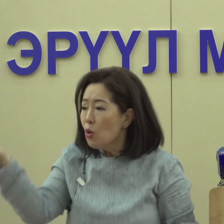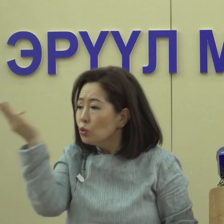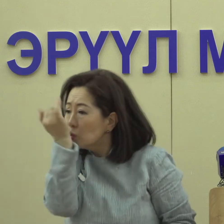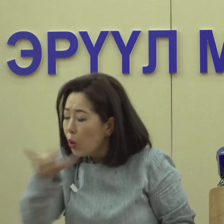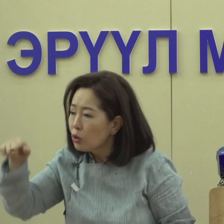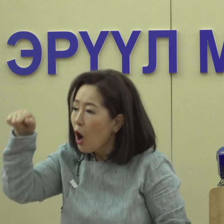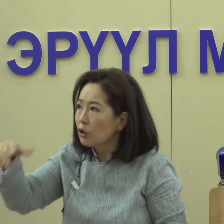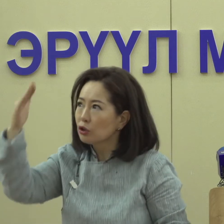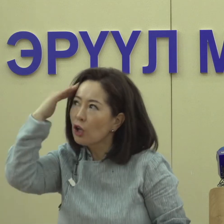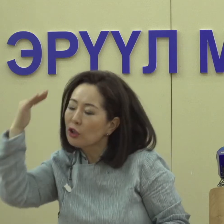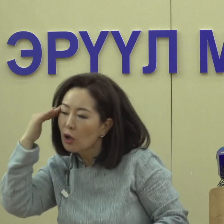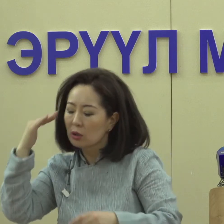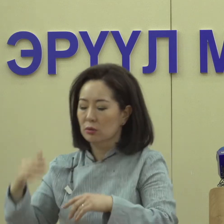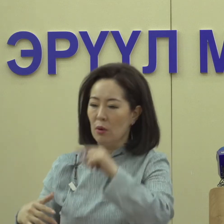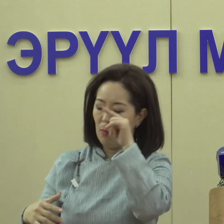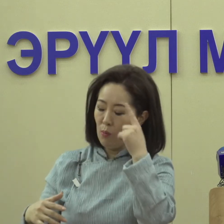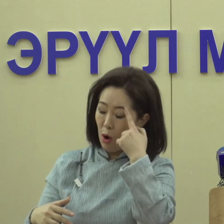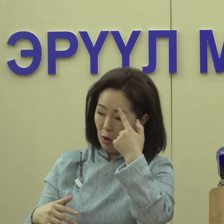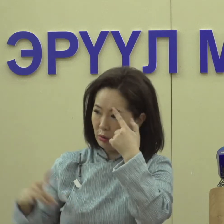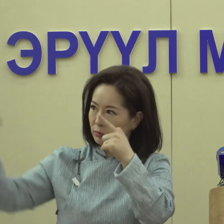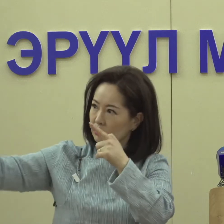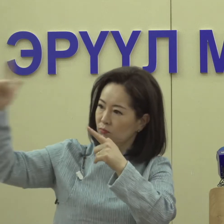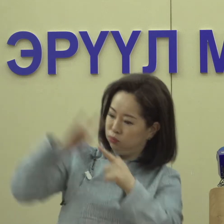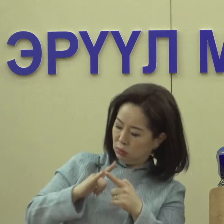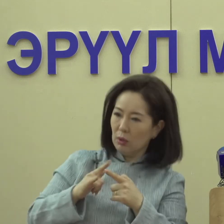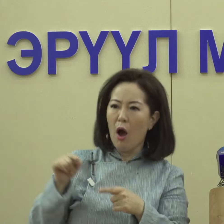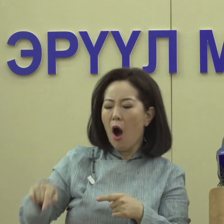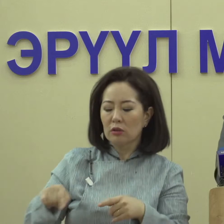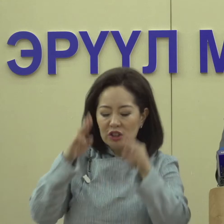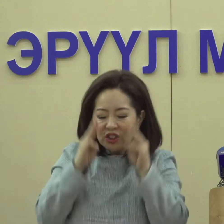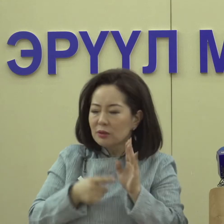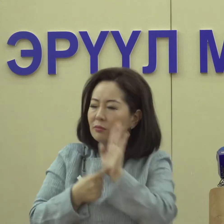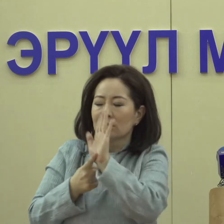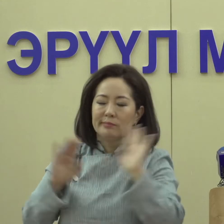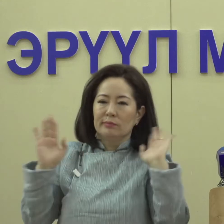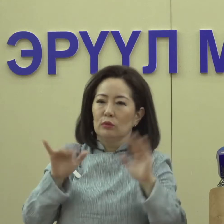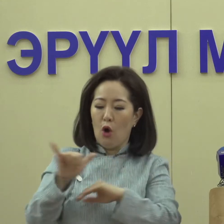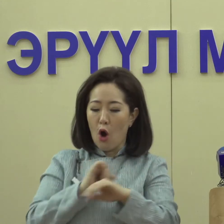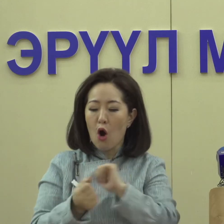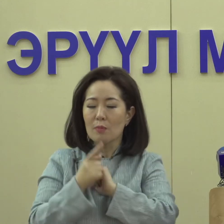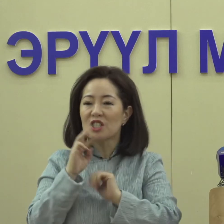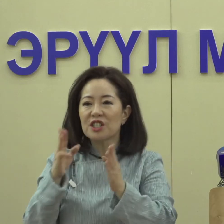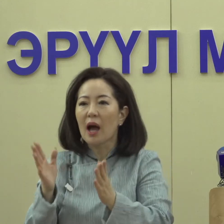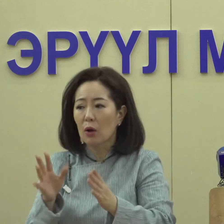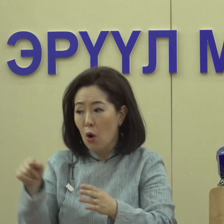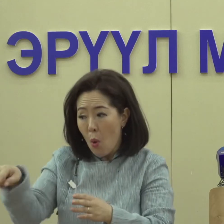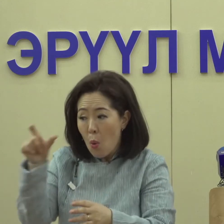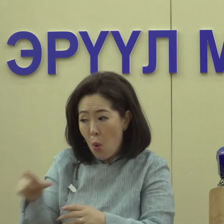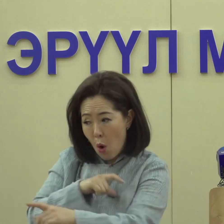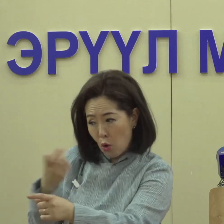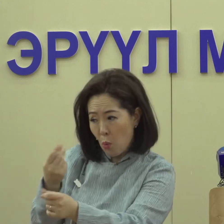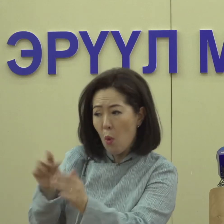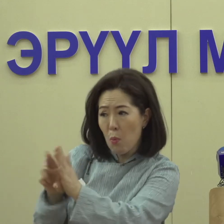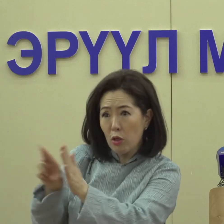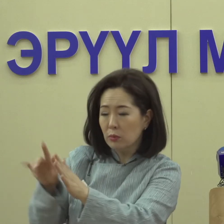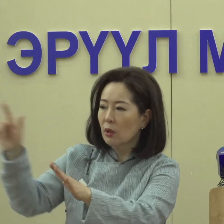сэргээх шийдвэр одоогоор улсын онцгой комиссоос гараагүй байгаатай холбогдуулаад боломжтой иргэдийн хувьд бол нэг